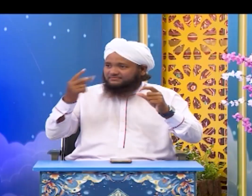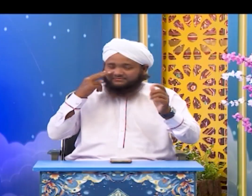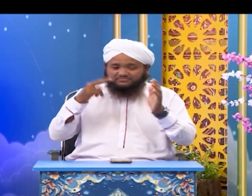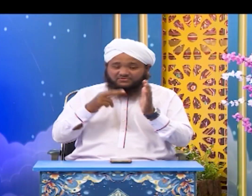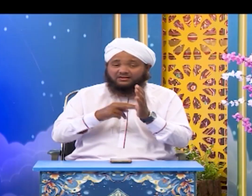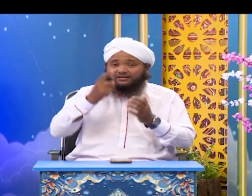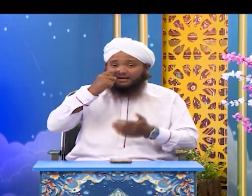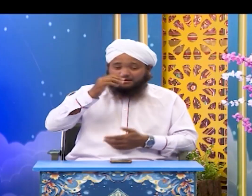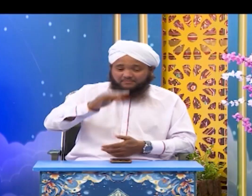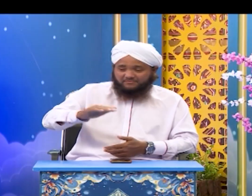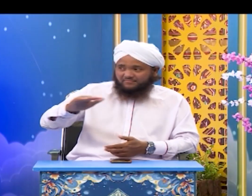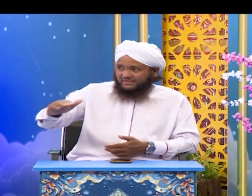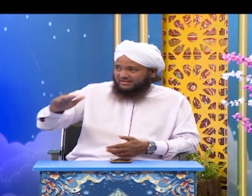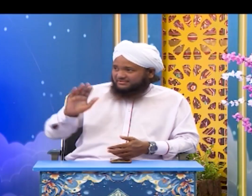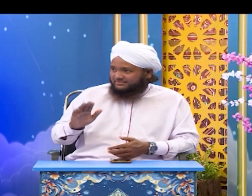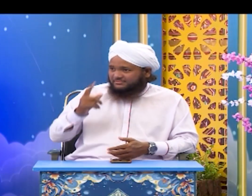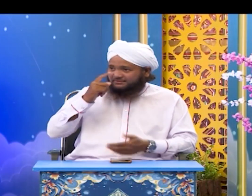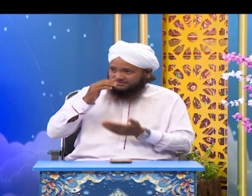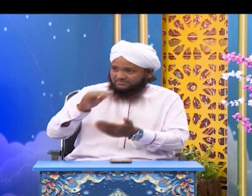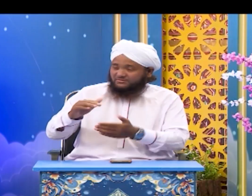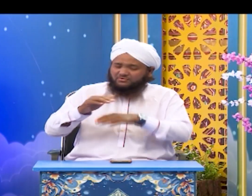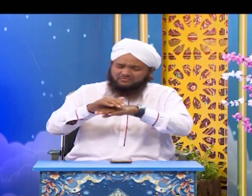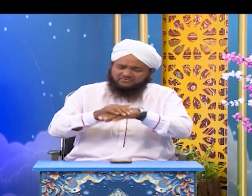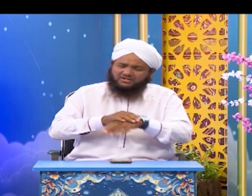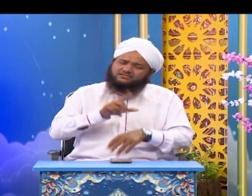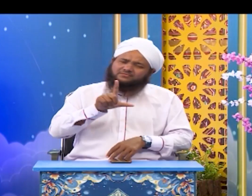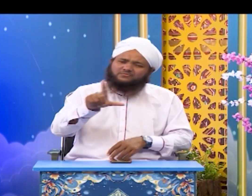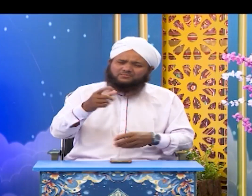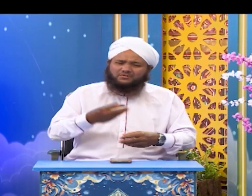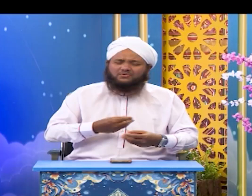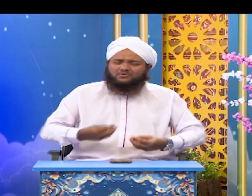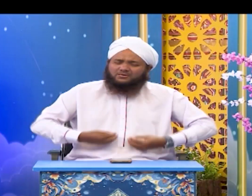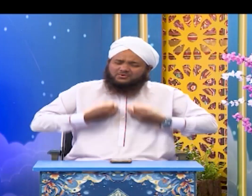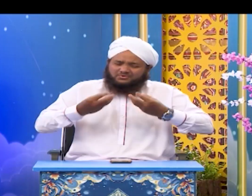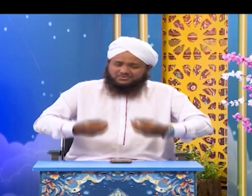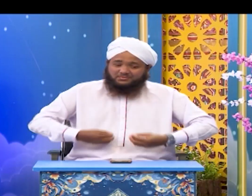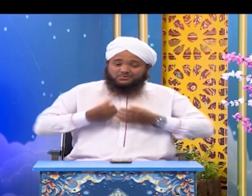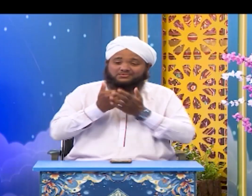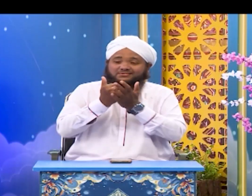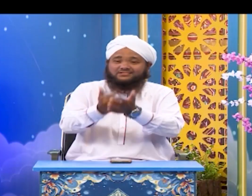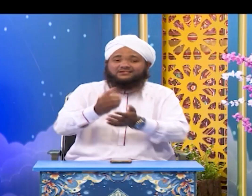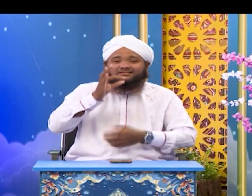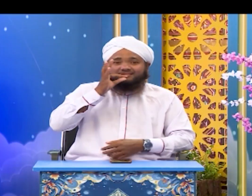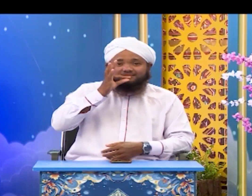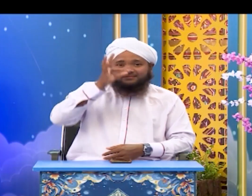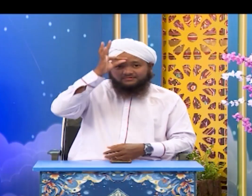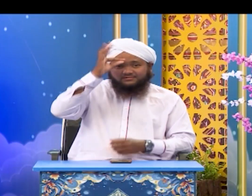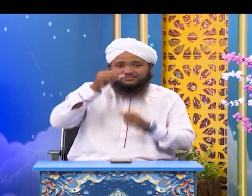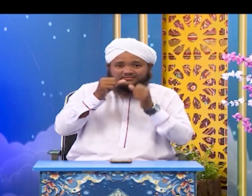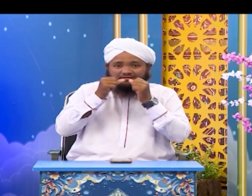بیٹیوں پر شفقت و مہربانی کرنا اور انہیں خوش رکھنا حضور نبی کریم صلی اللہ تعالیٰ علیہ